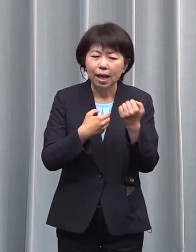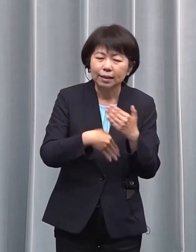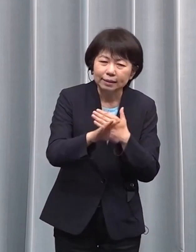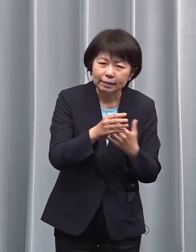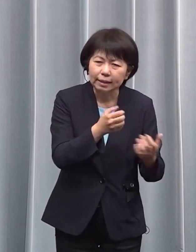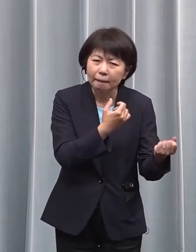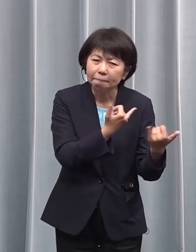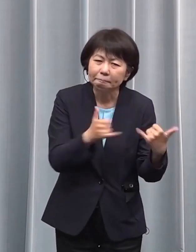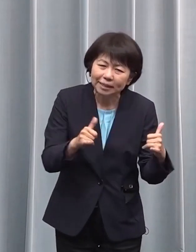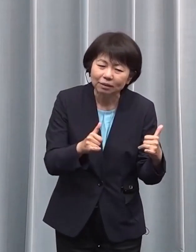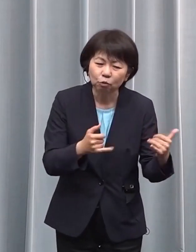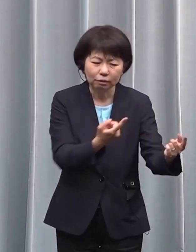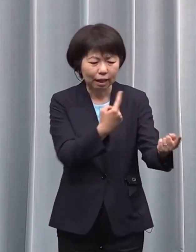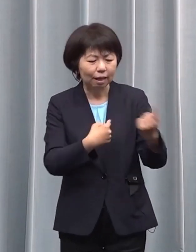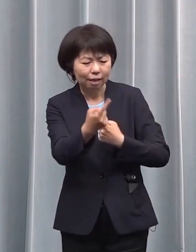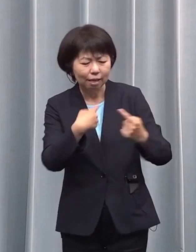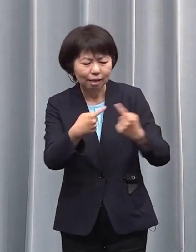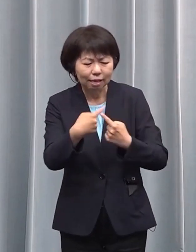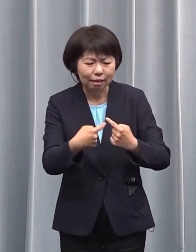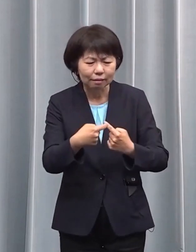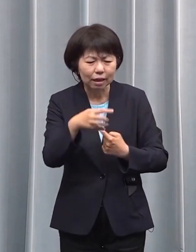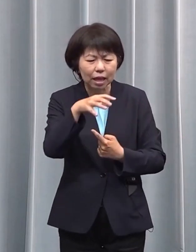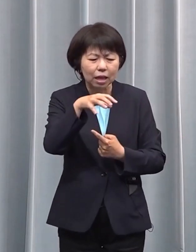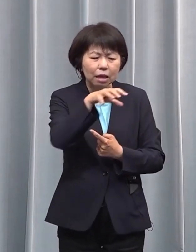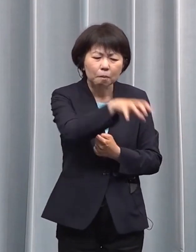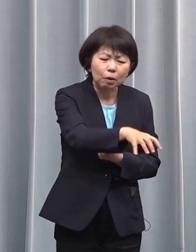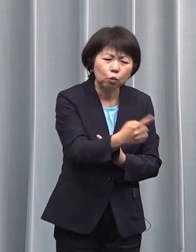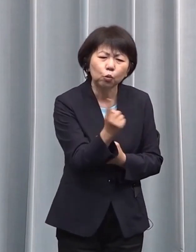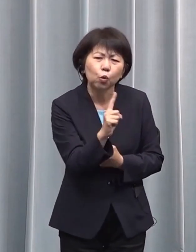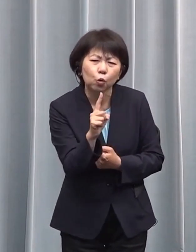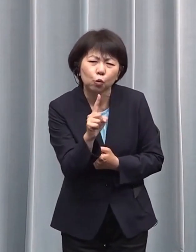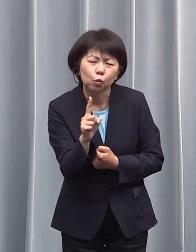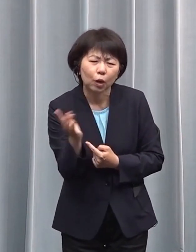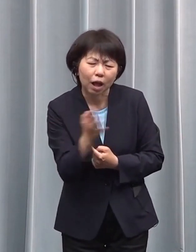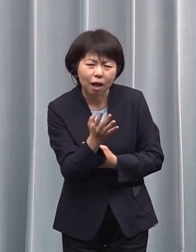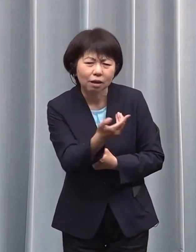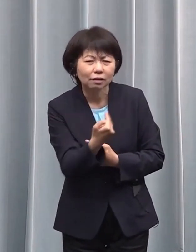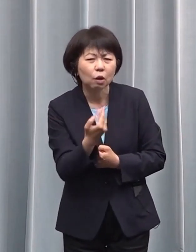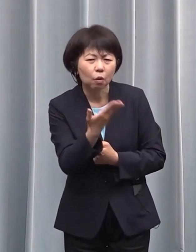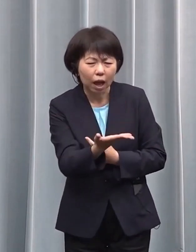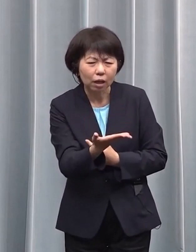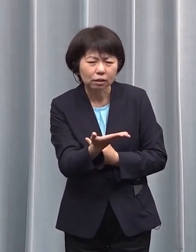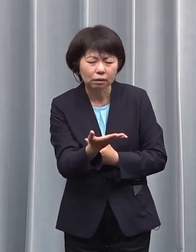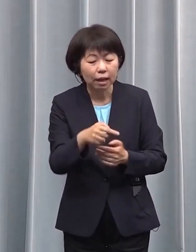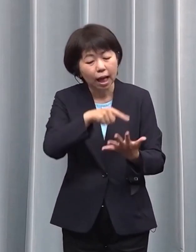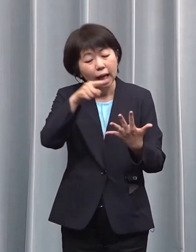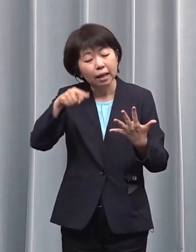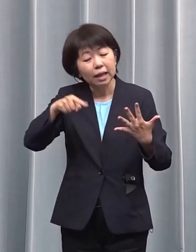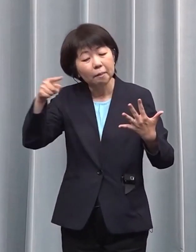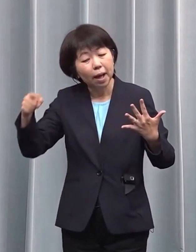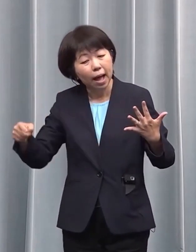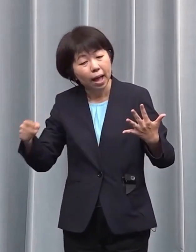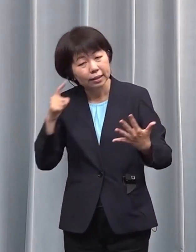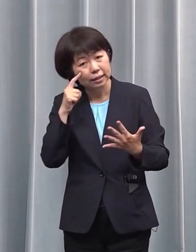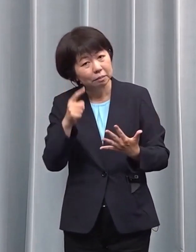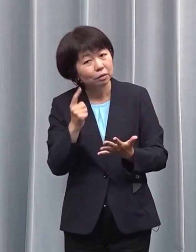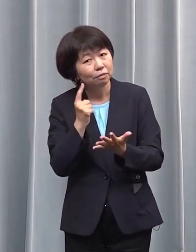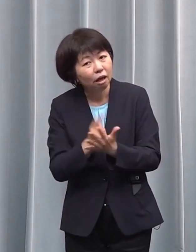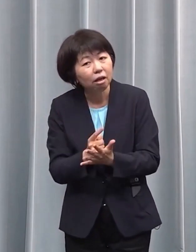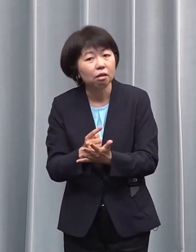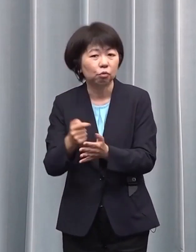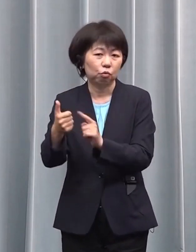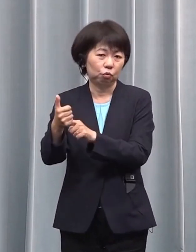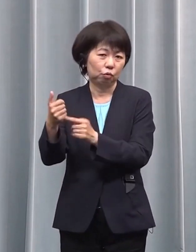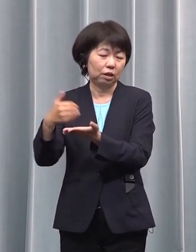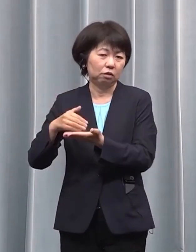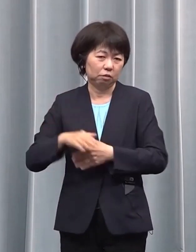されました。で、3回目以降の難民申請を認めたくないというのは、その 誤用乱用を防ぎたいというのが入管庁の趣旨